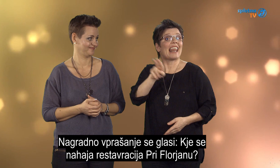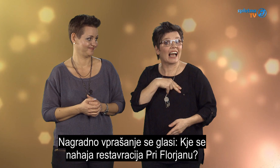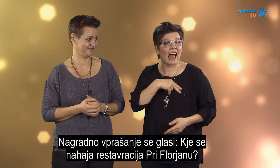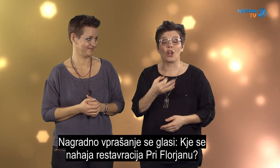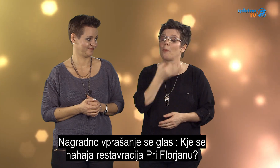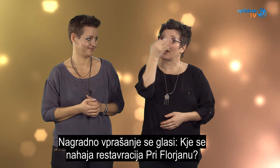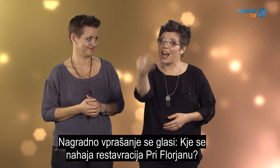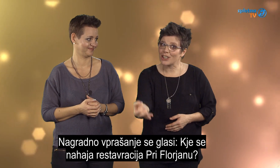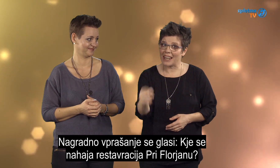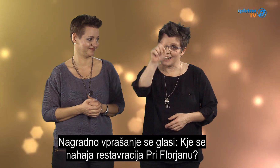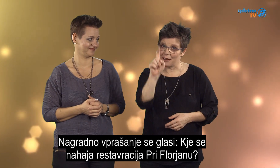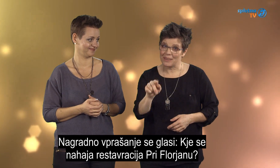Nagradno vprašanje se glasi: